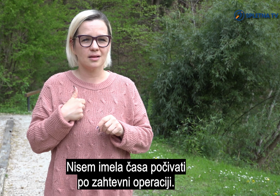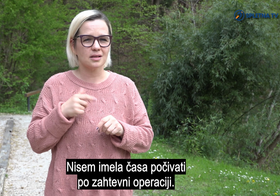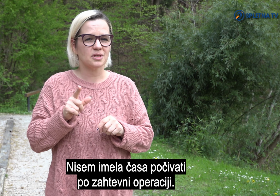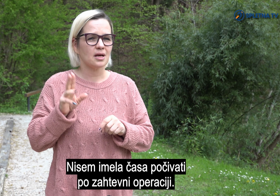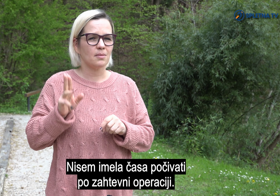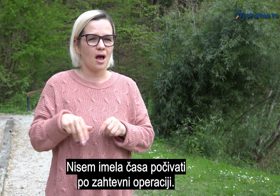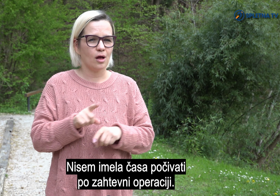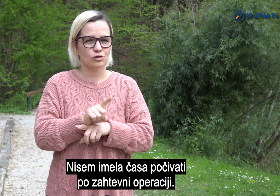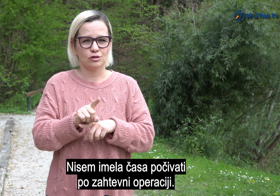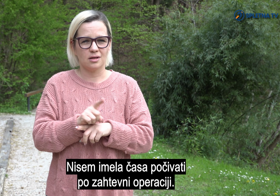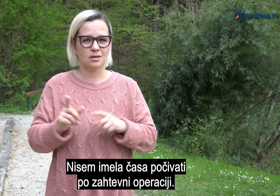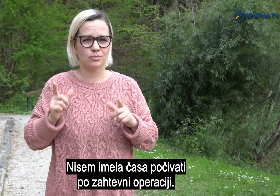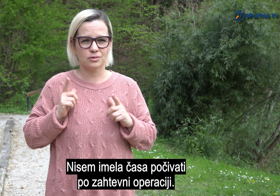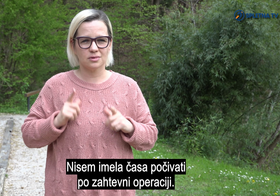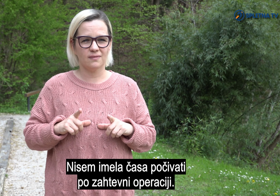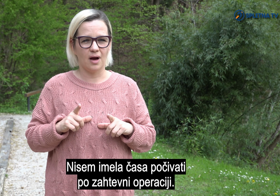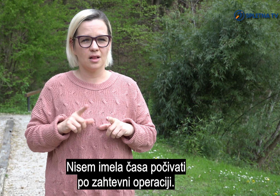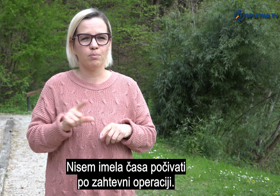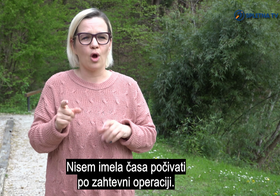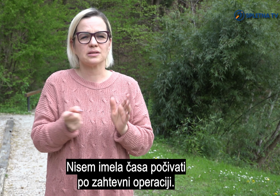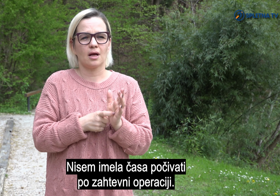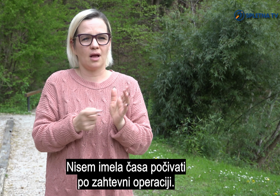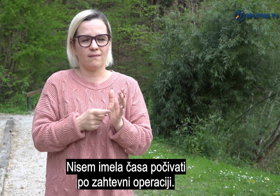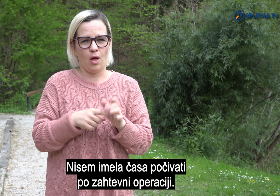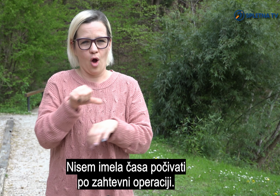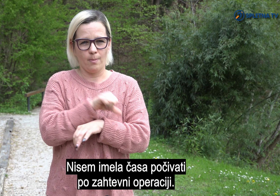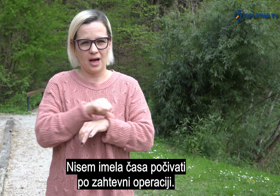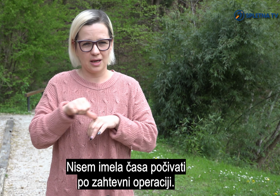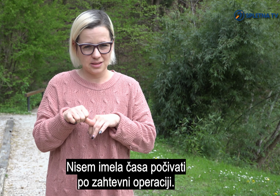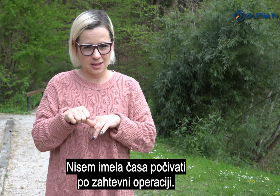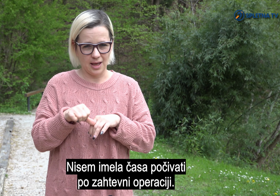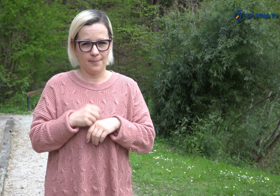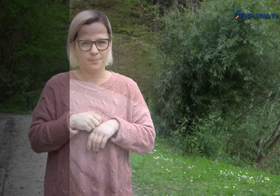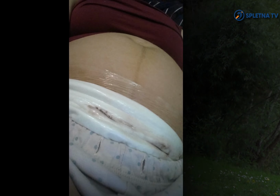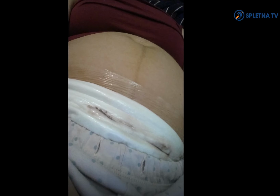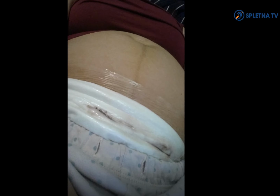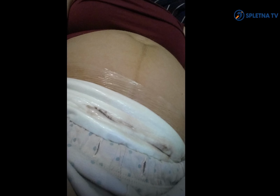Nisem imela časa počivati po zahtevni operaciji.